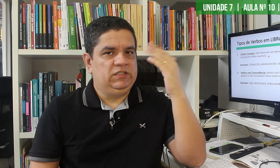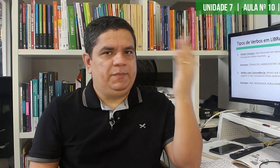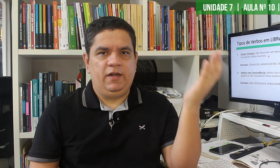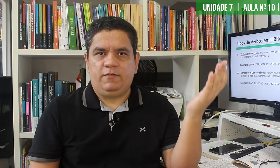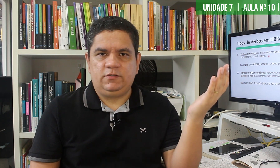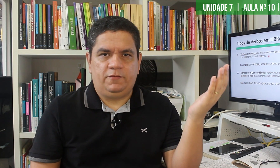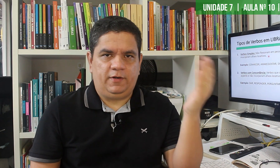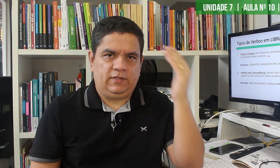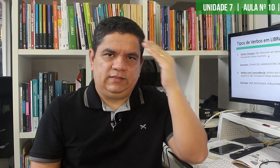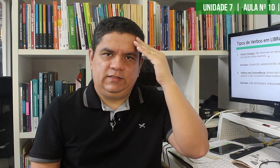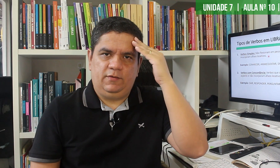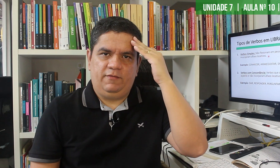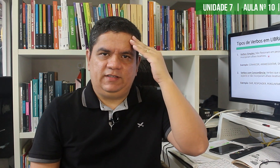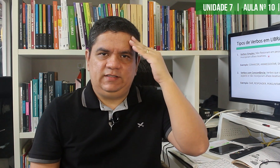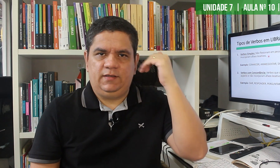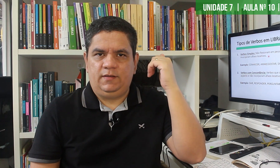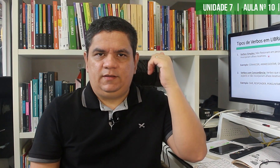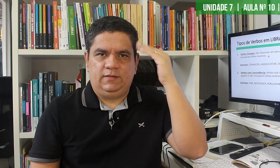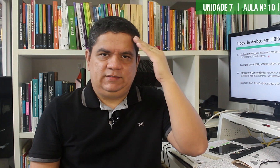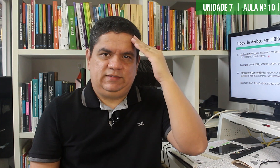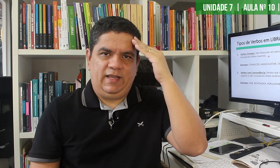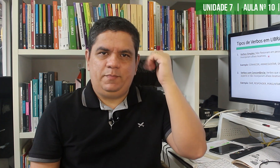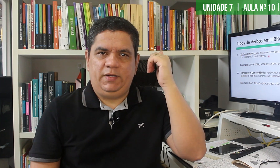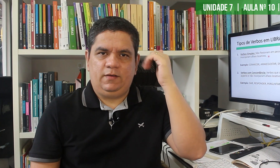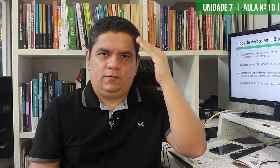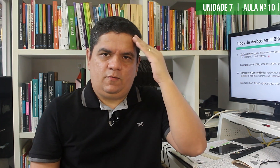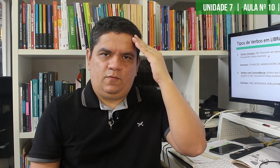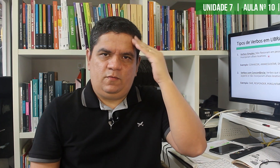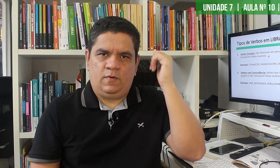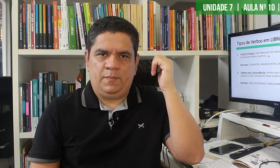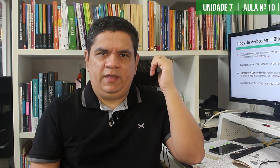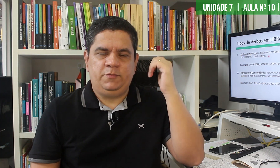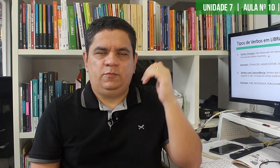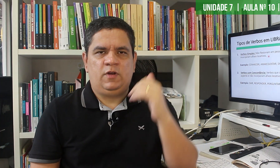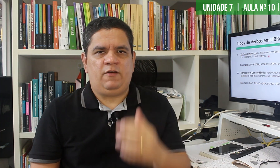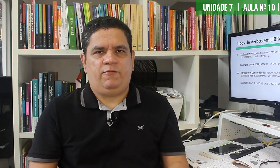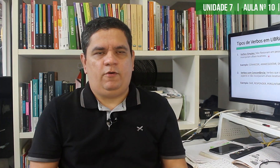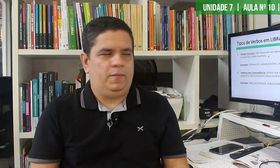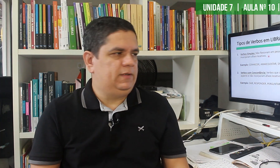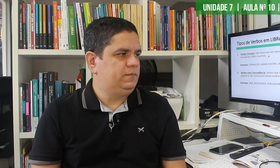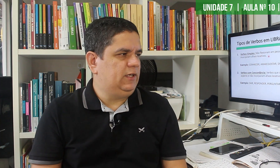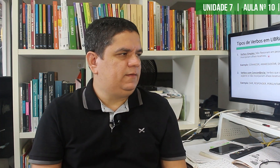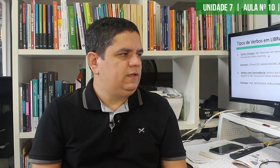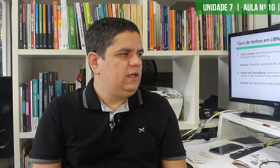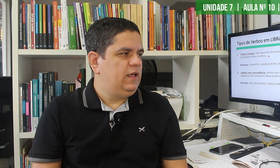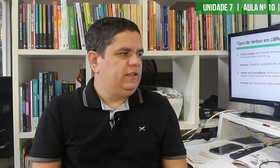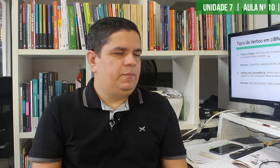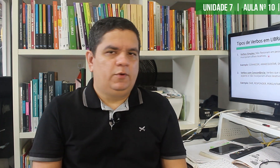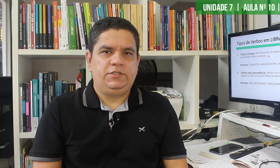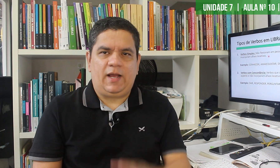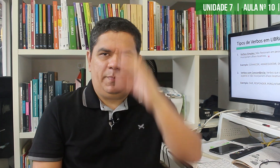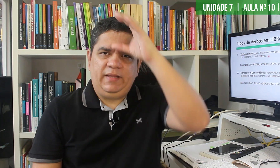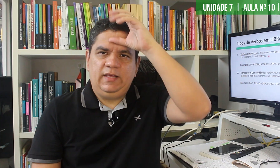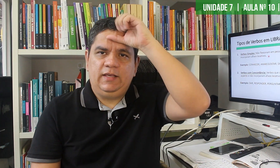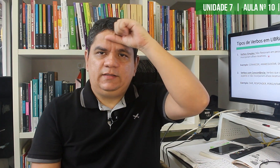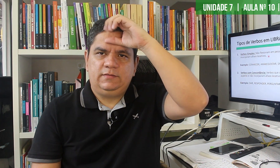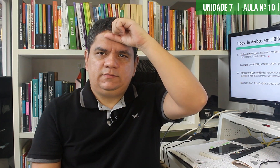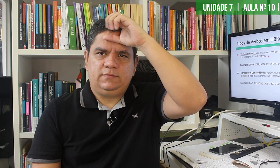Também não vai sofrer alteração, ele vai ser sempre com a mesma forma, tá? Depois, aprender,